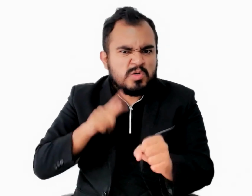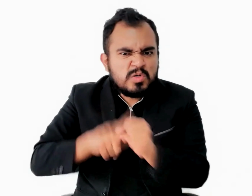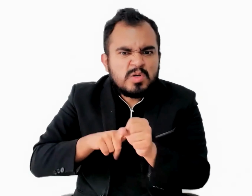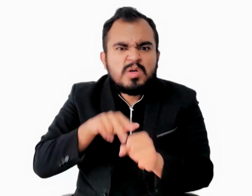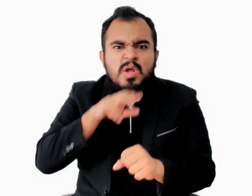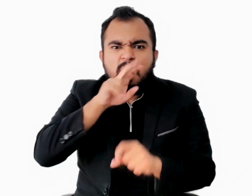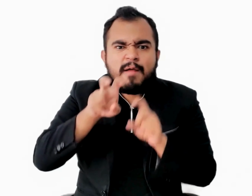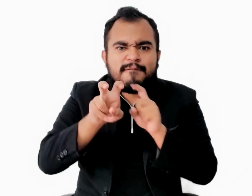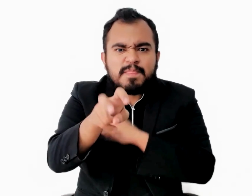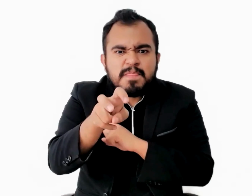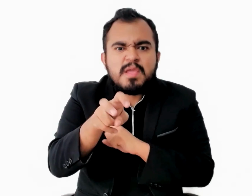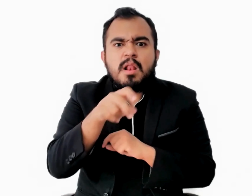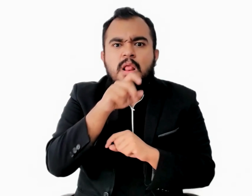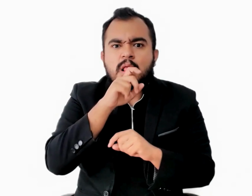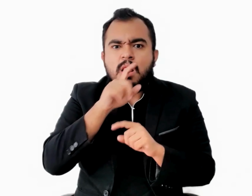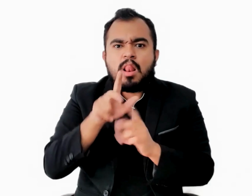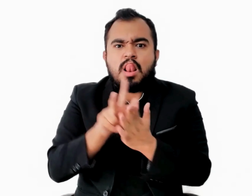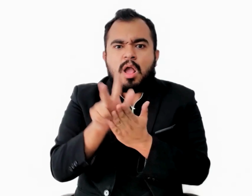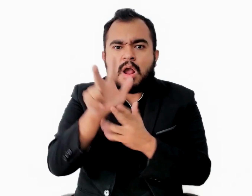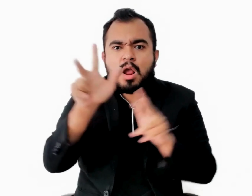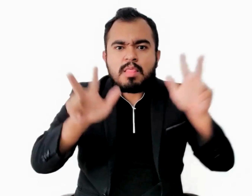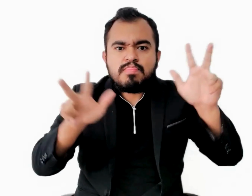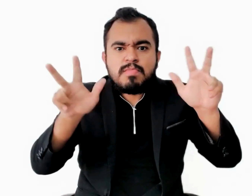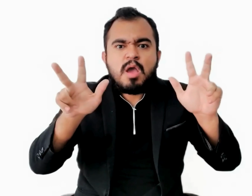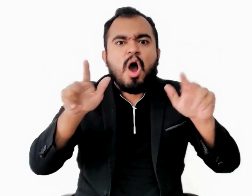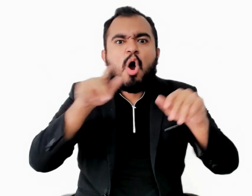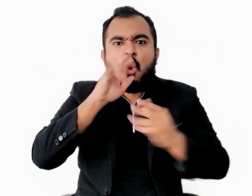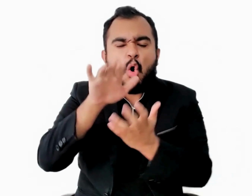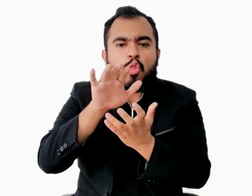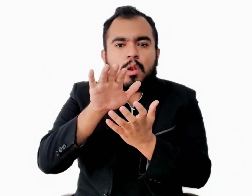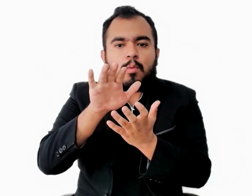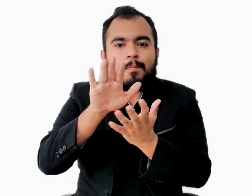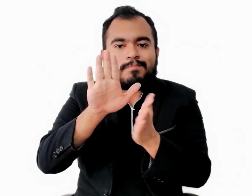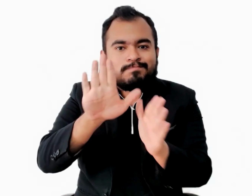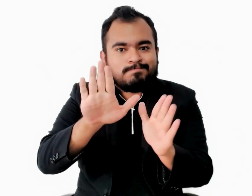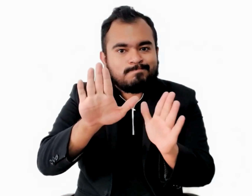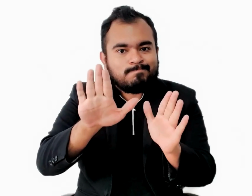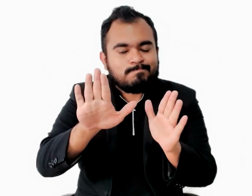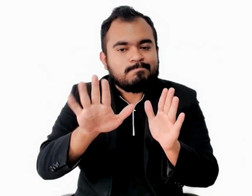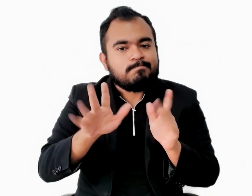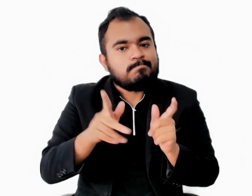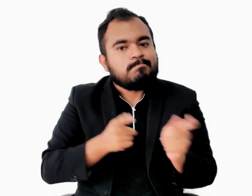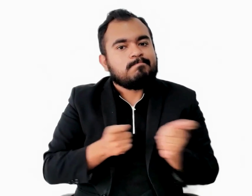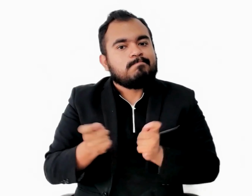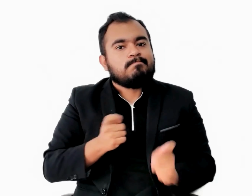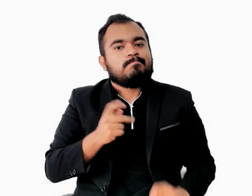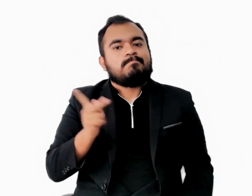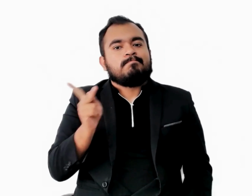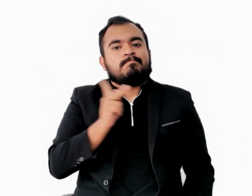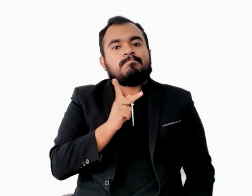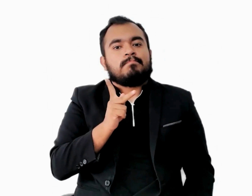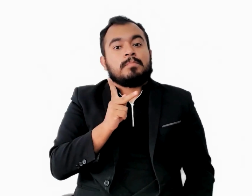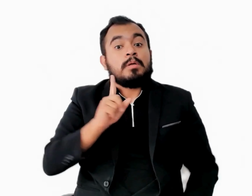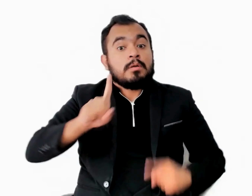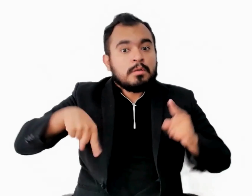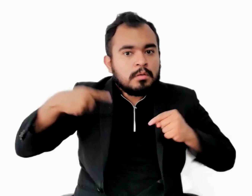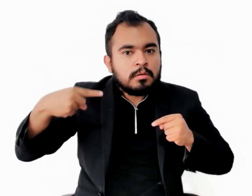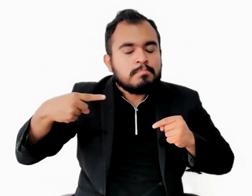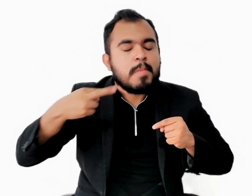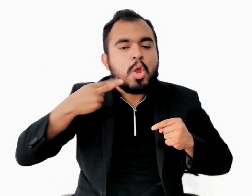salió el cocodrilo, pero la próxima vez voy a respirar para que salga mejor. Y si no me salió la próxima vez, la siguiente vez. Y